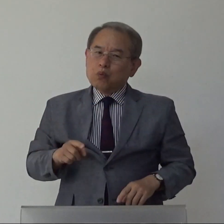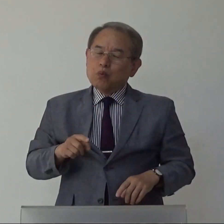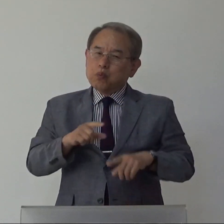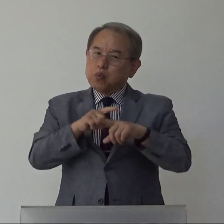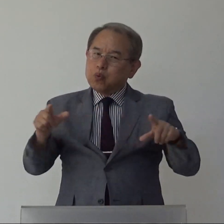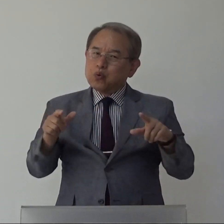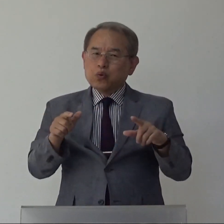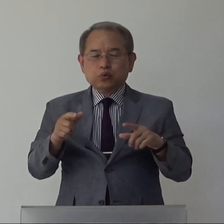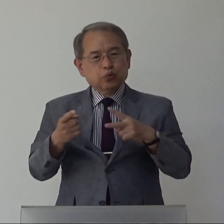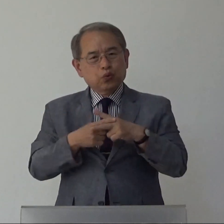초등학생처럼